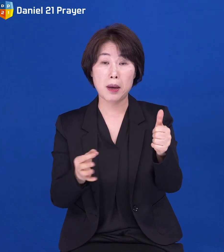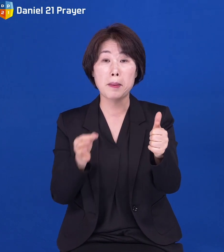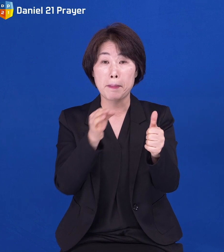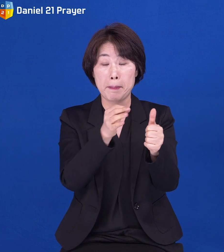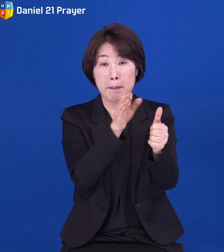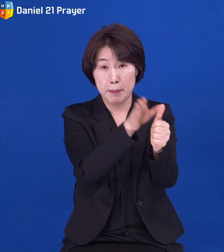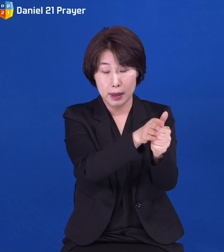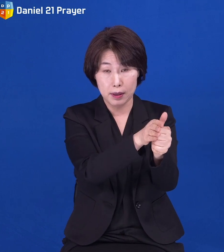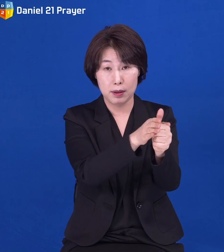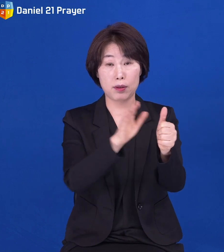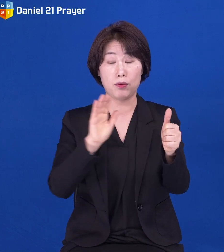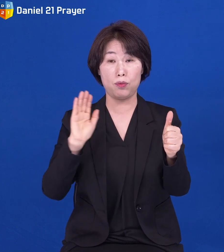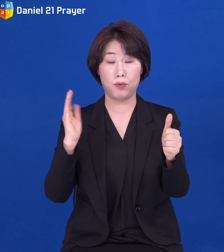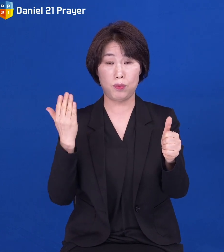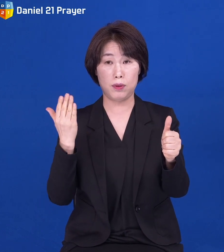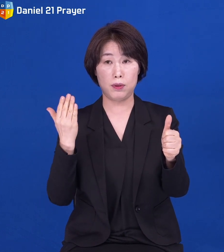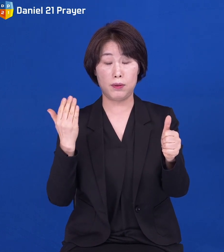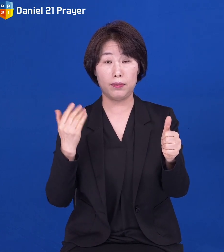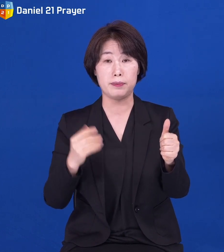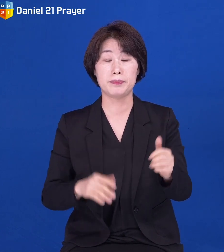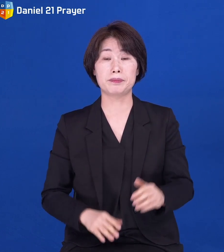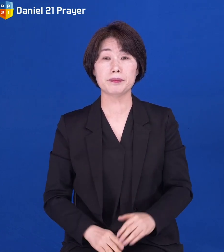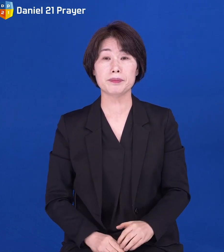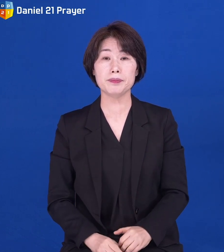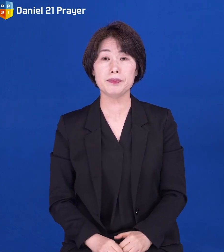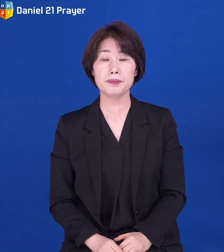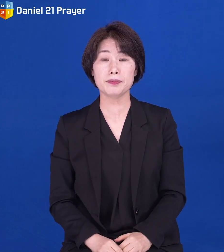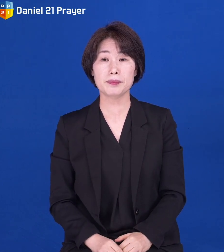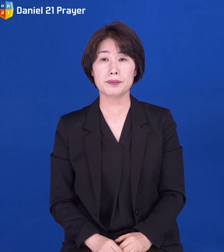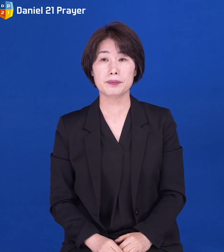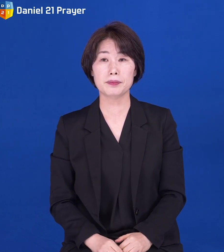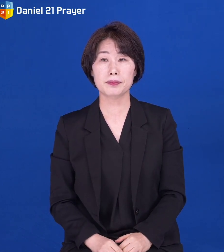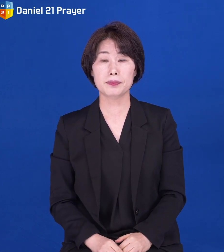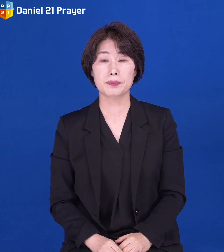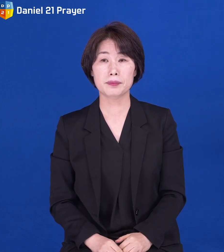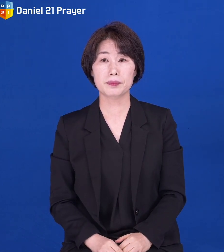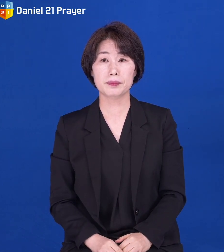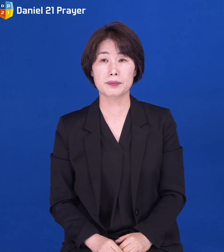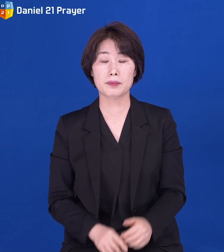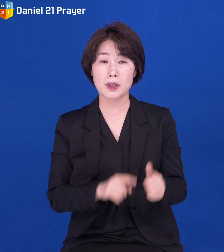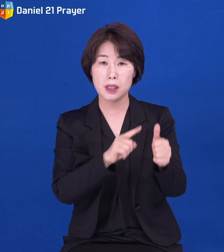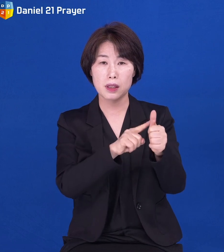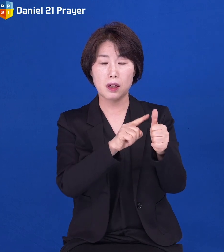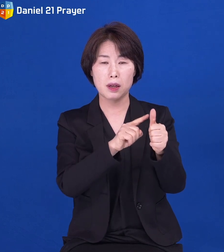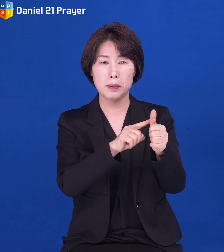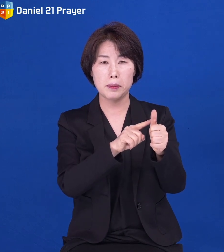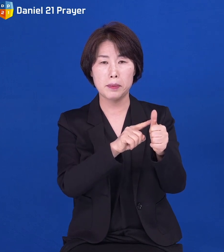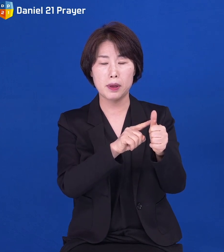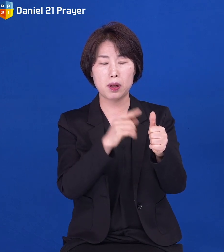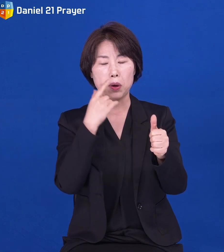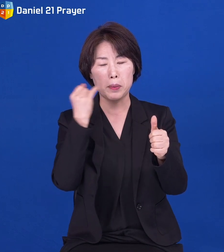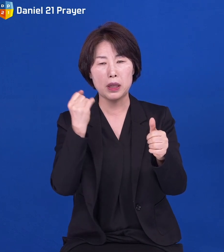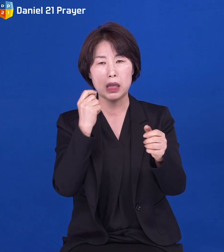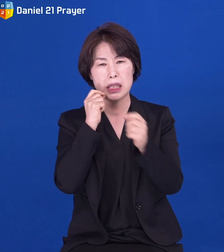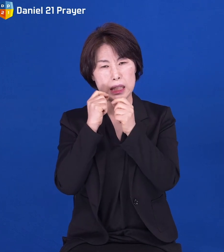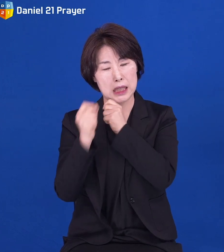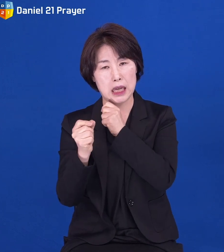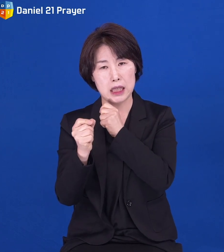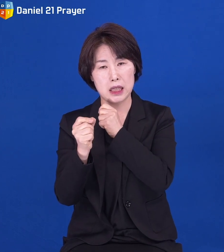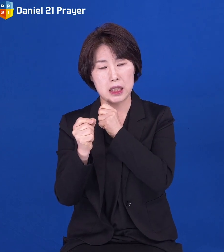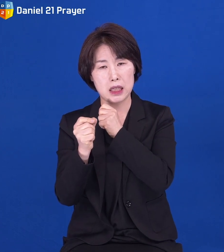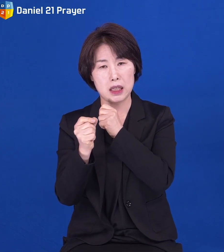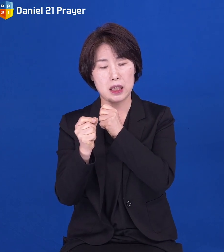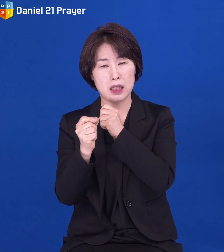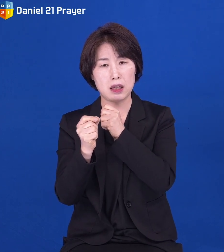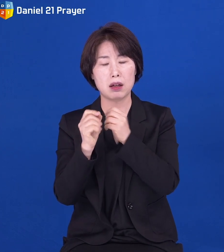하셔서 맡겼는데 그분이 이제 조금 사기 비슷한 거를 좀 치셔가지고 너무 상처를